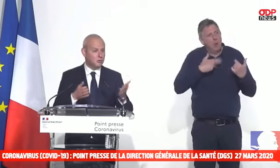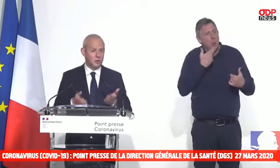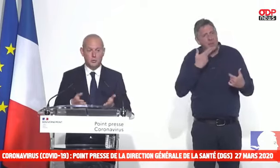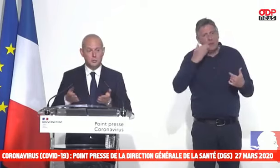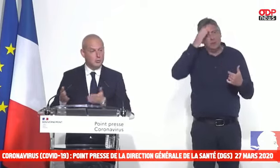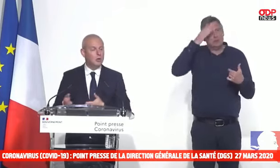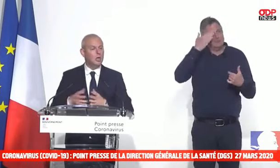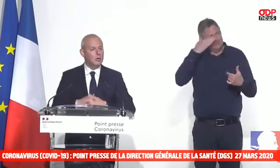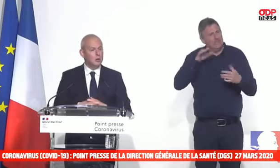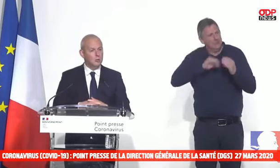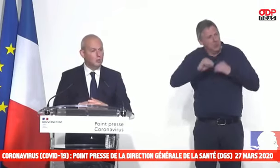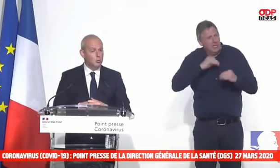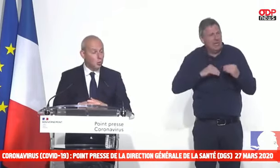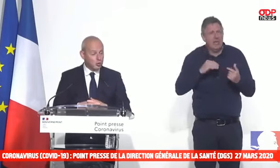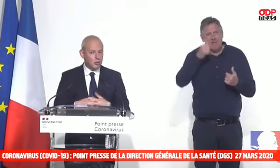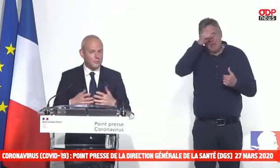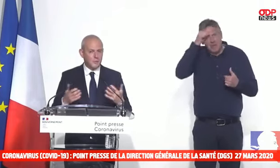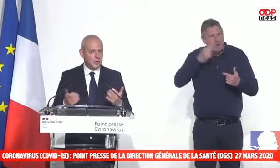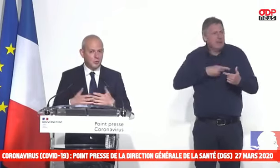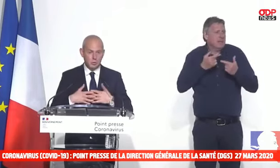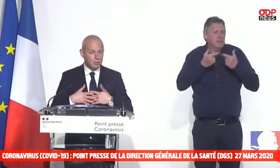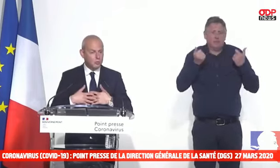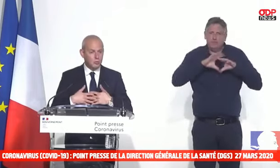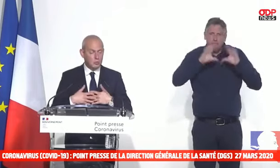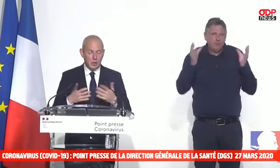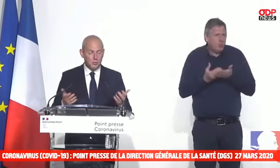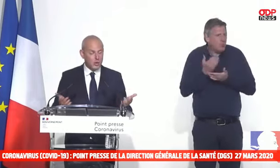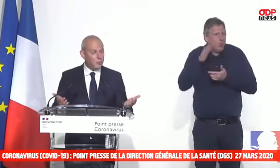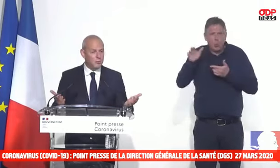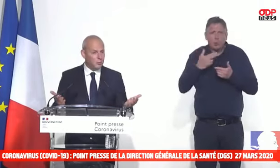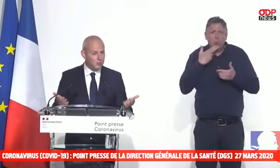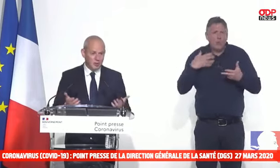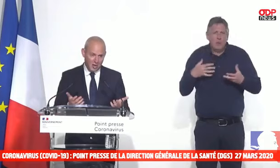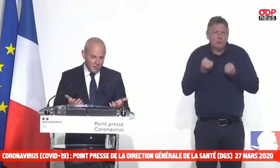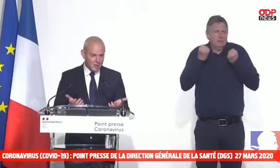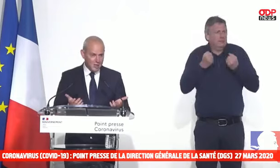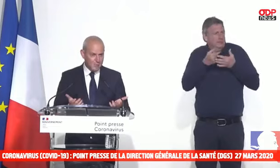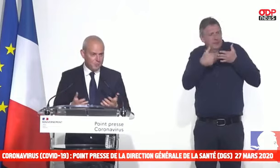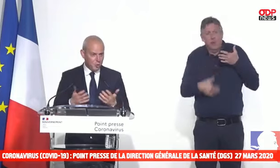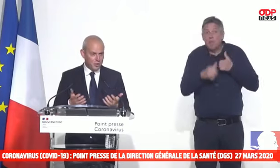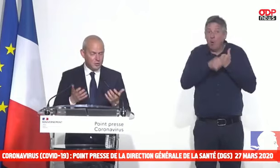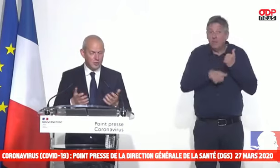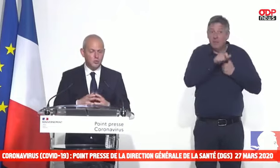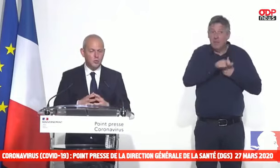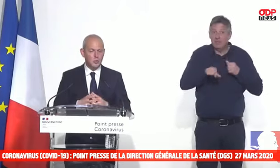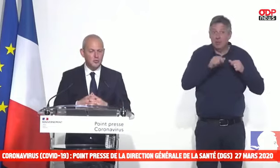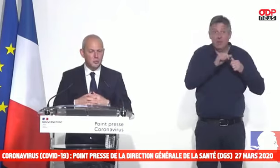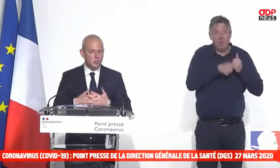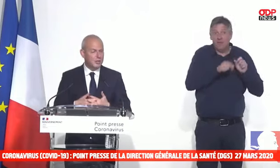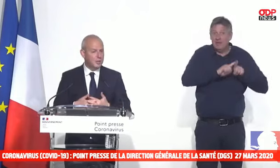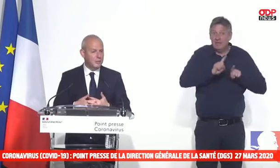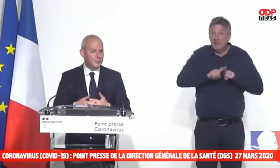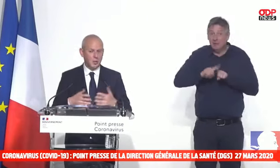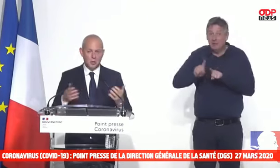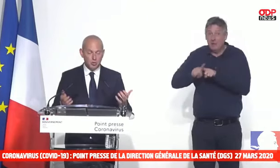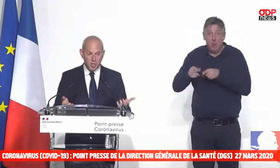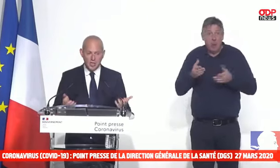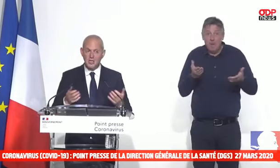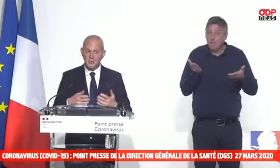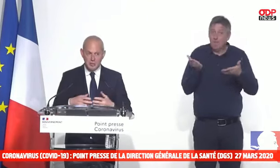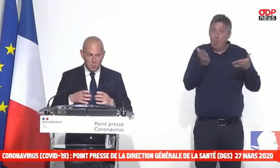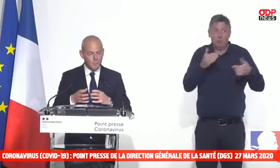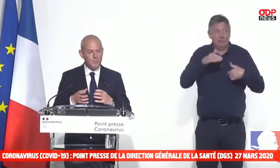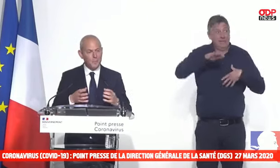médicales, soignantes ou autres. Et donc, il y a eu vraiment des profils très variés de personnes qui se sont proposées pour aider. Et donc,